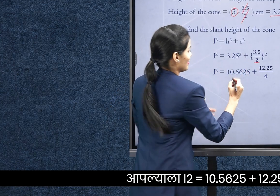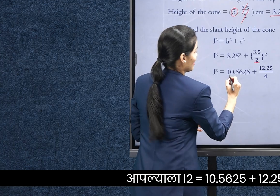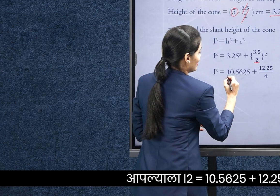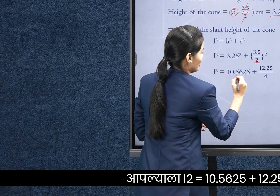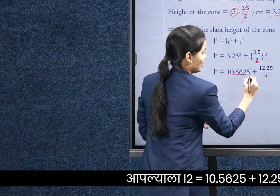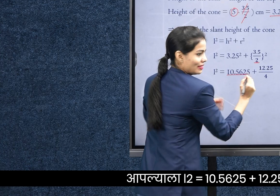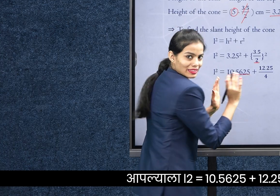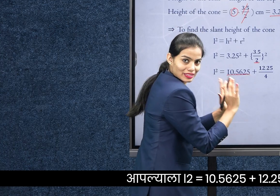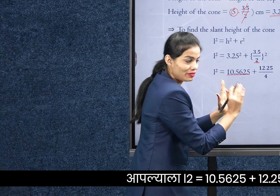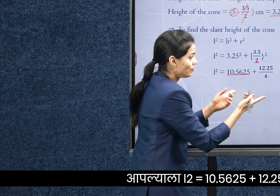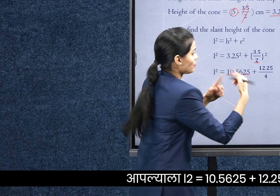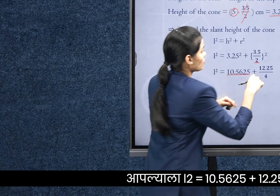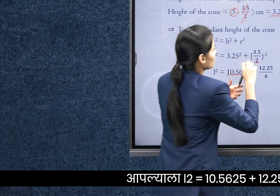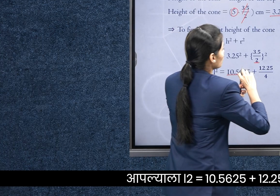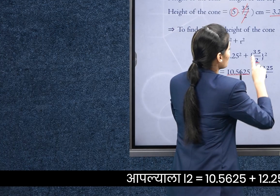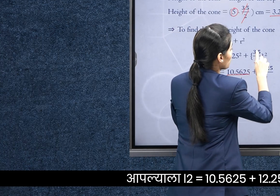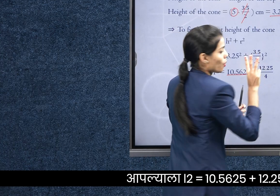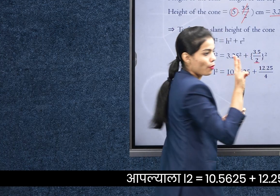12.25 छेद 4 मिळते.